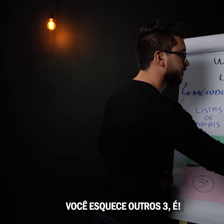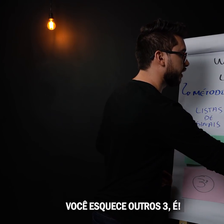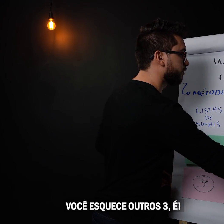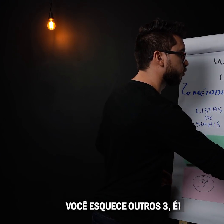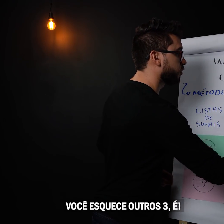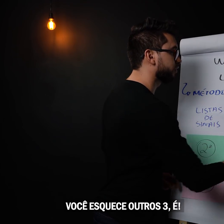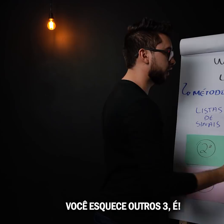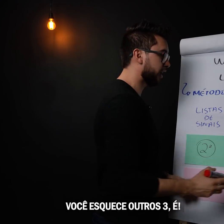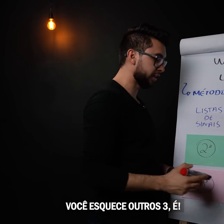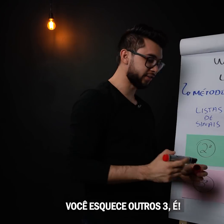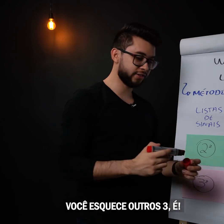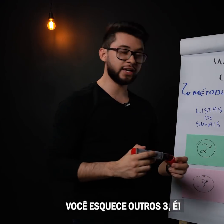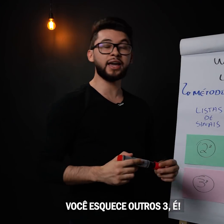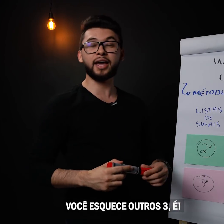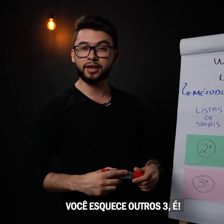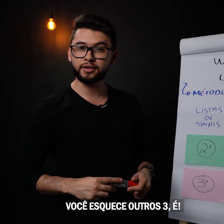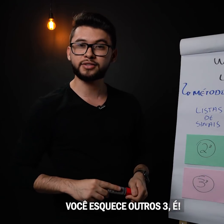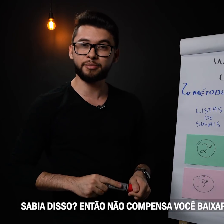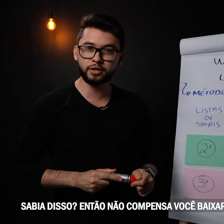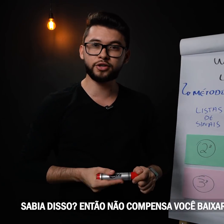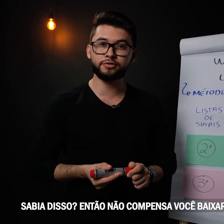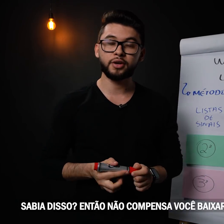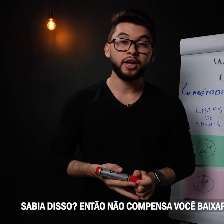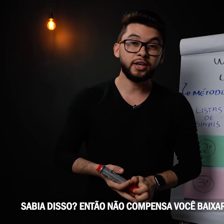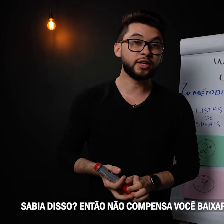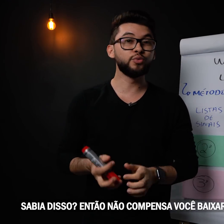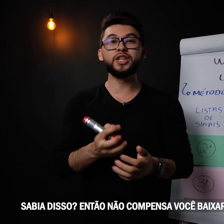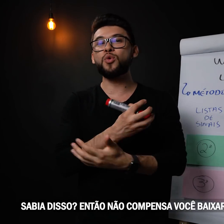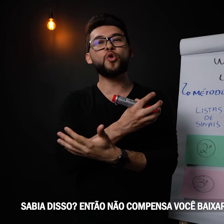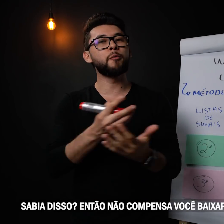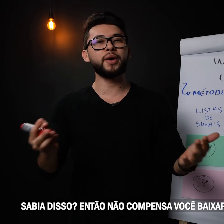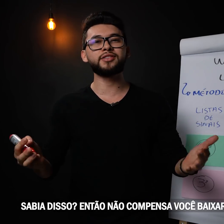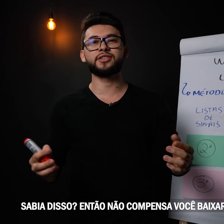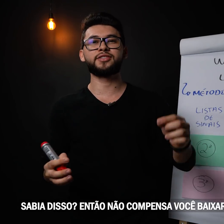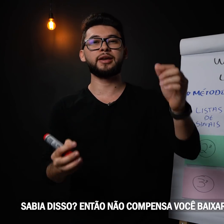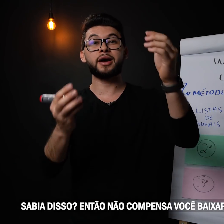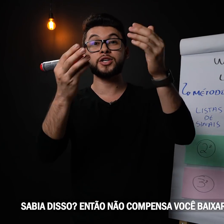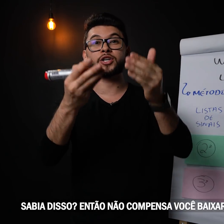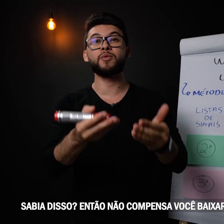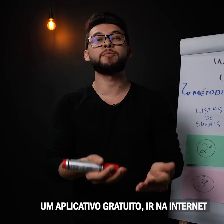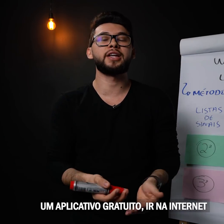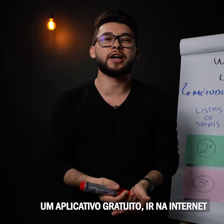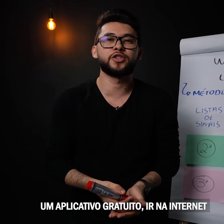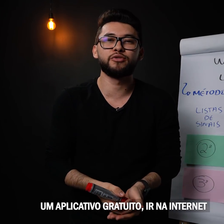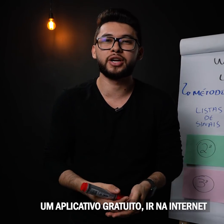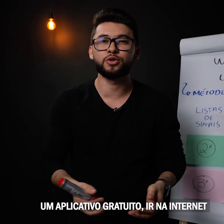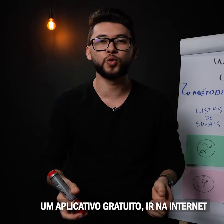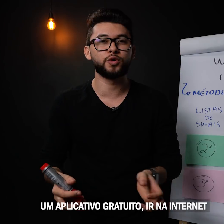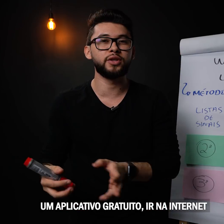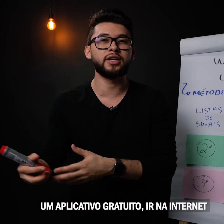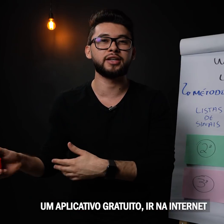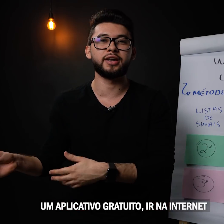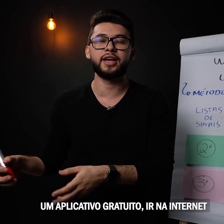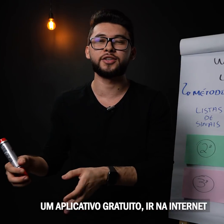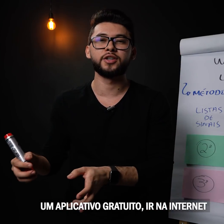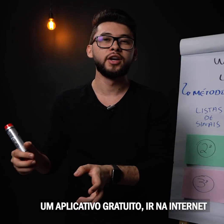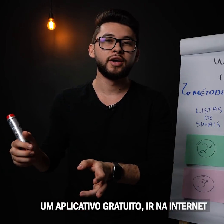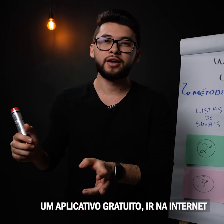esquece outros 3. Sabia disso? Então não compensa você baixar um aplicativo gratuito, ir na internet,